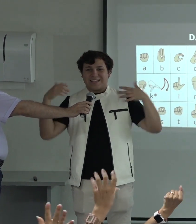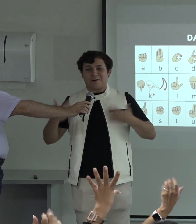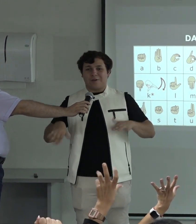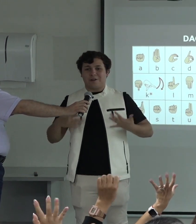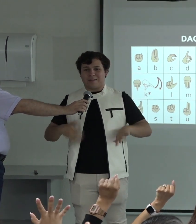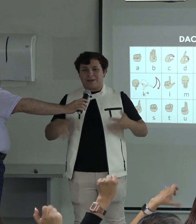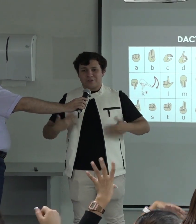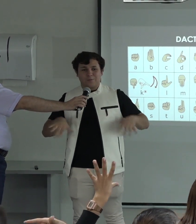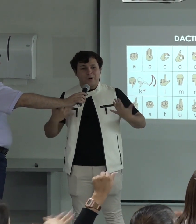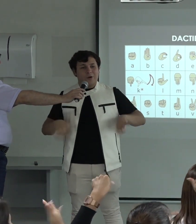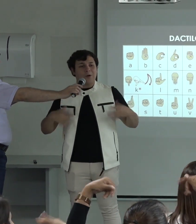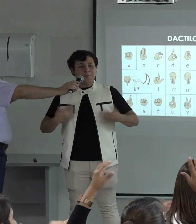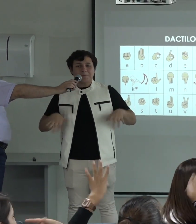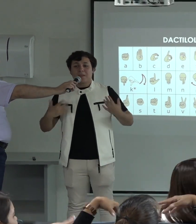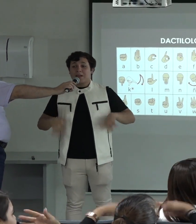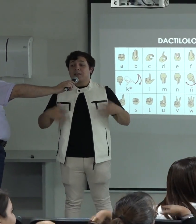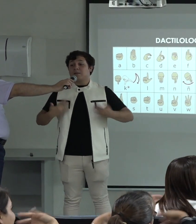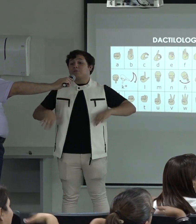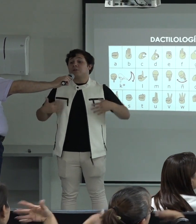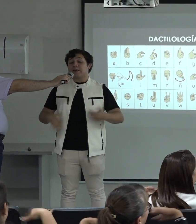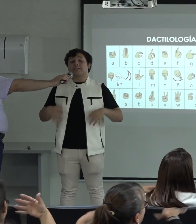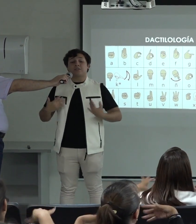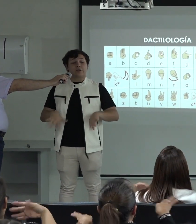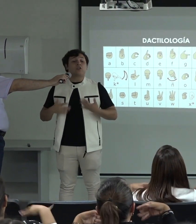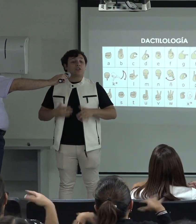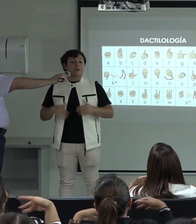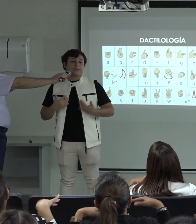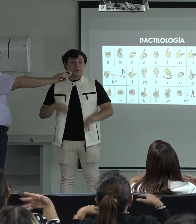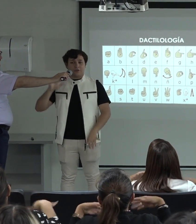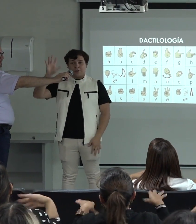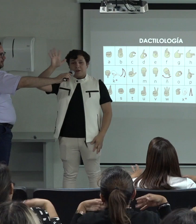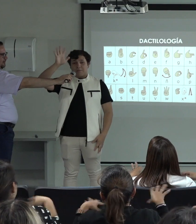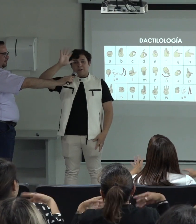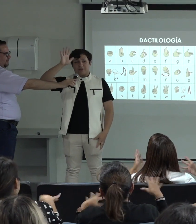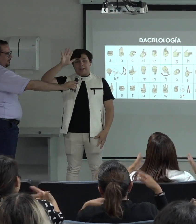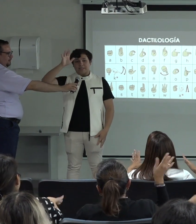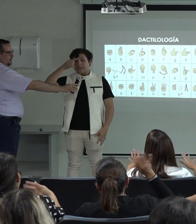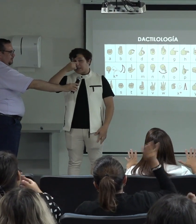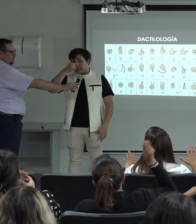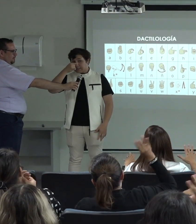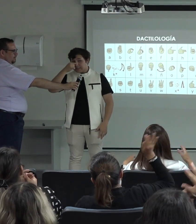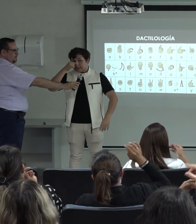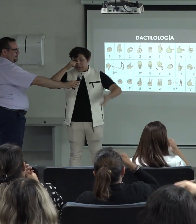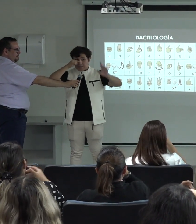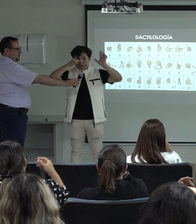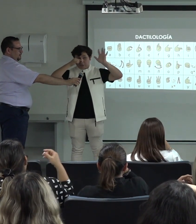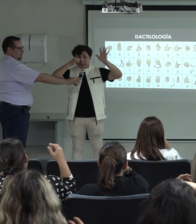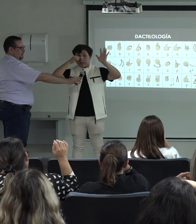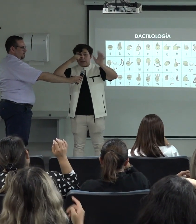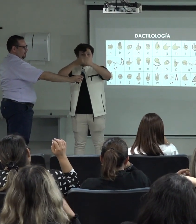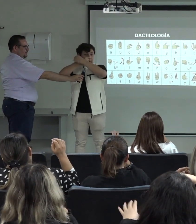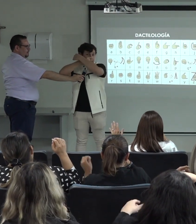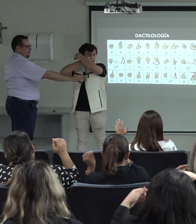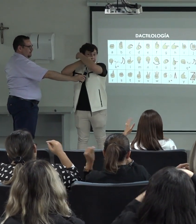Sacudimos las manos un poco. Hacemos un ejercicio de coordinación. Mano derecha en la nariz, mano izquierda en la oreja